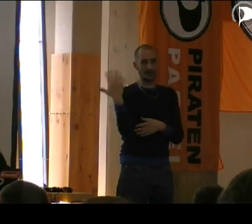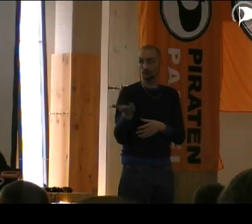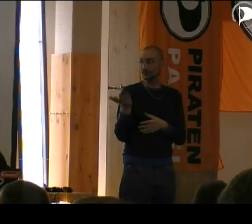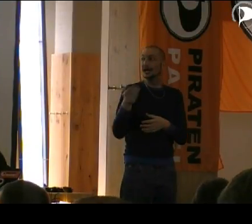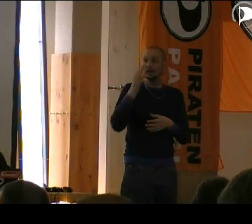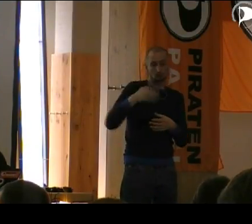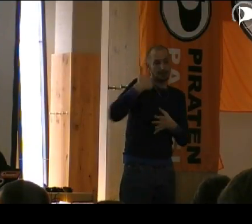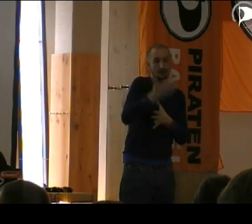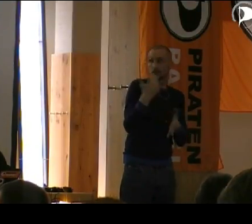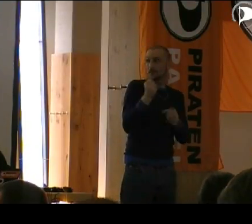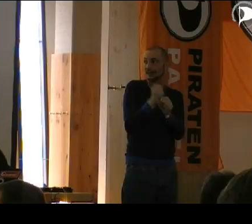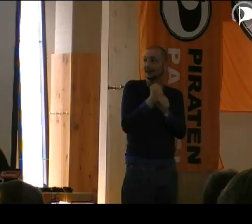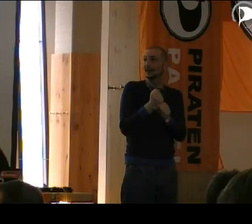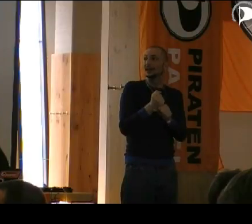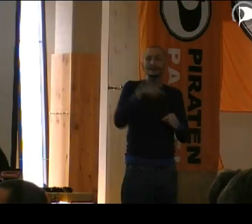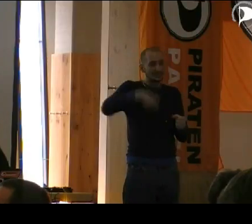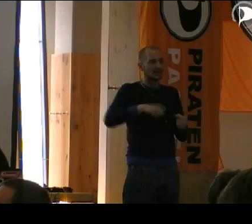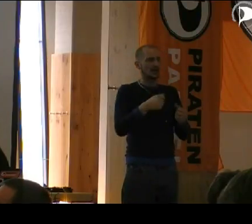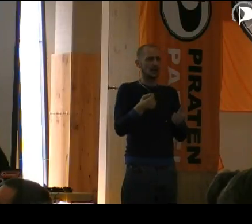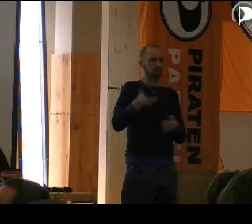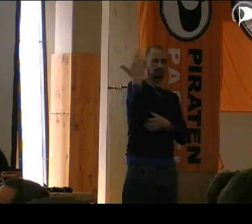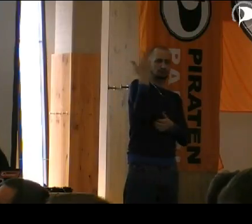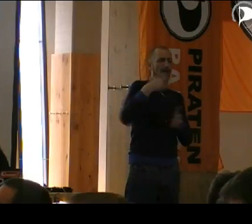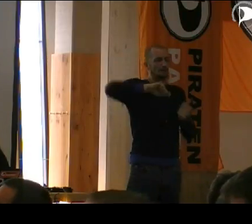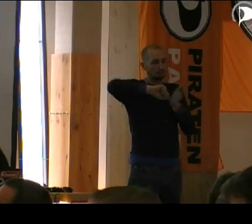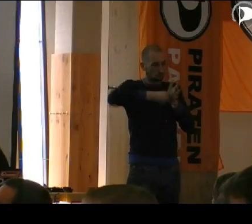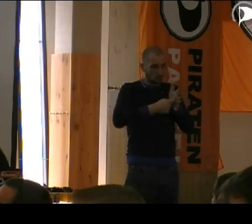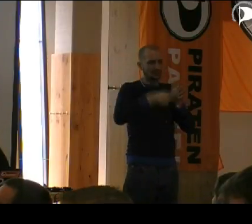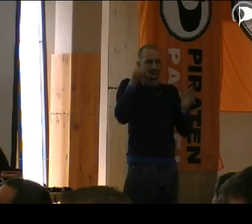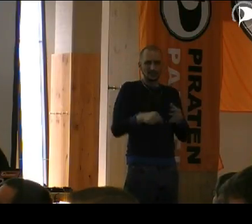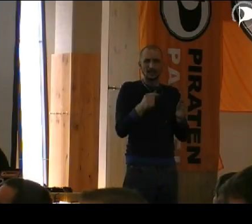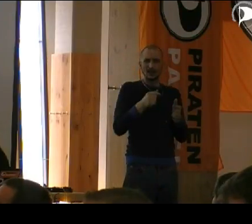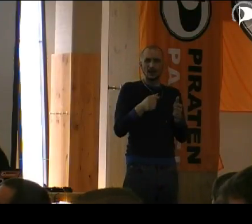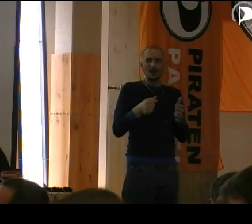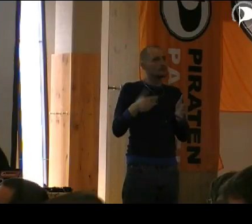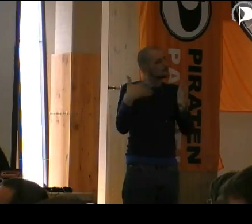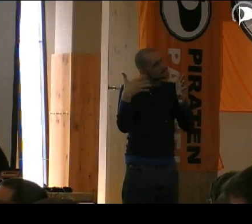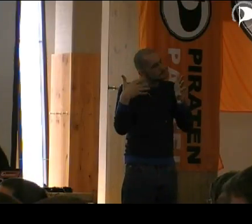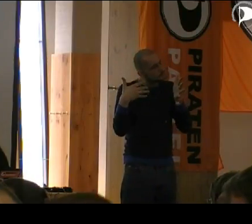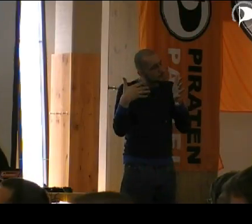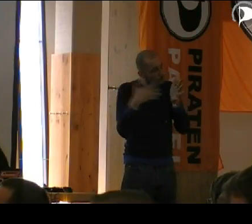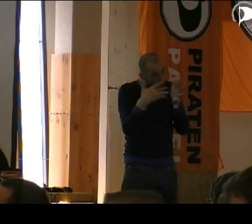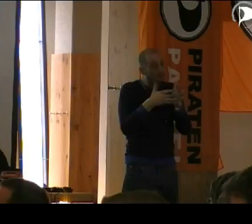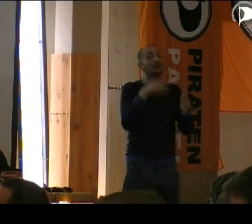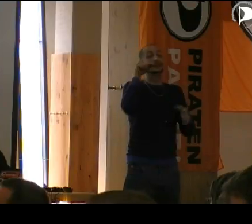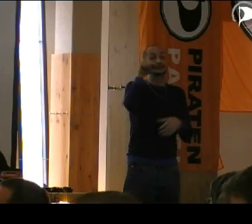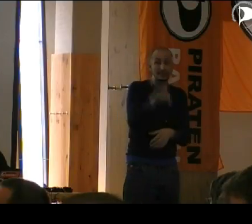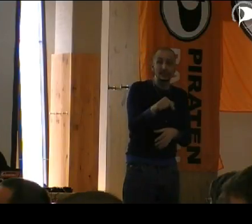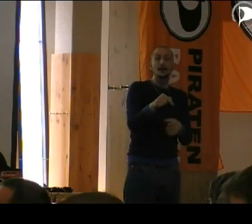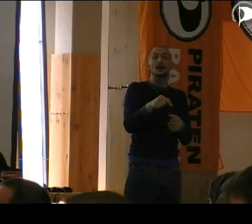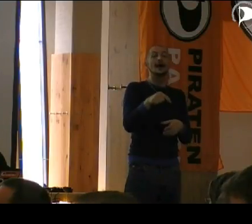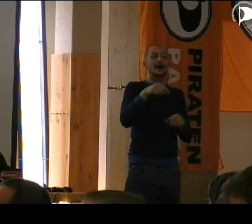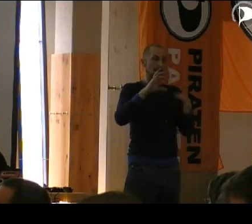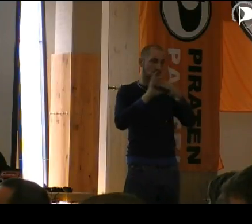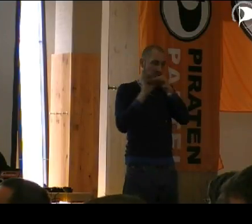taktischen varianten geprüft waren also mehr kann ich dazu auch nichts sagen wir für jeden teil die am pool konnten empfehlen die entlastung